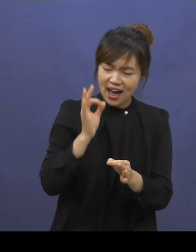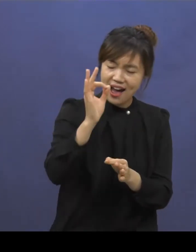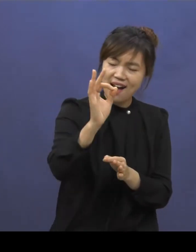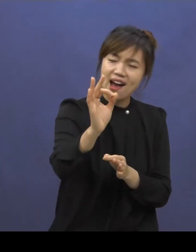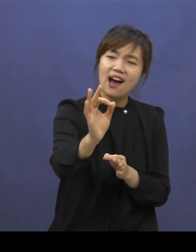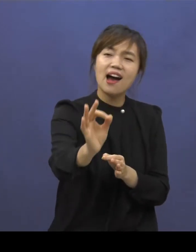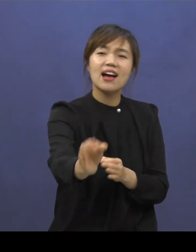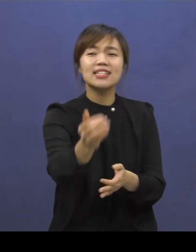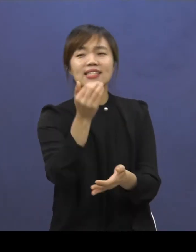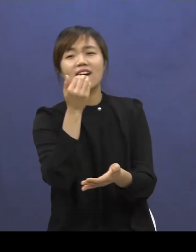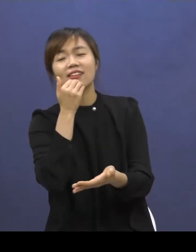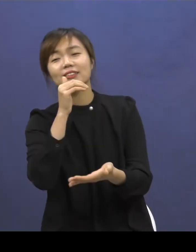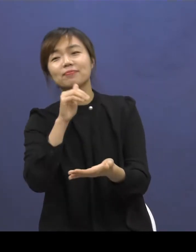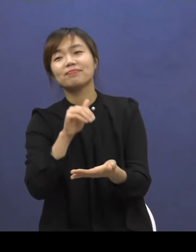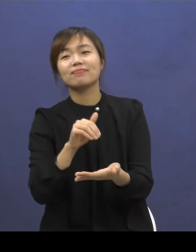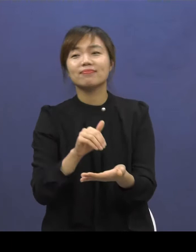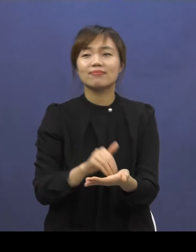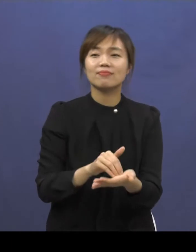반성